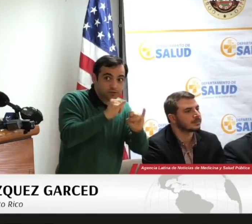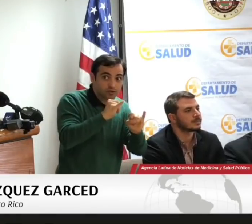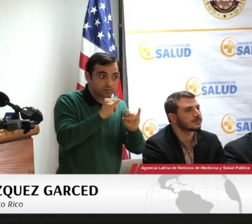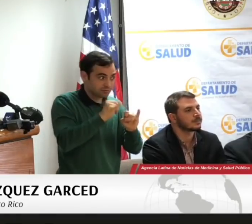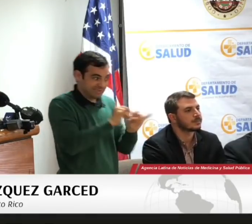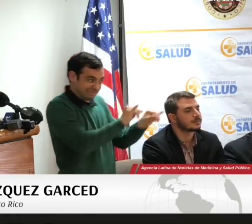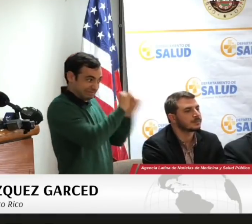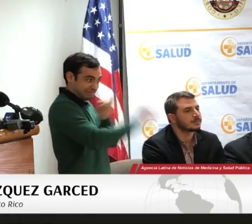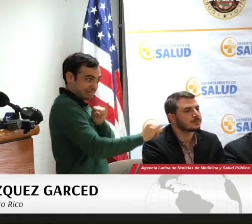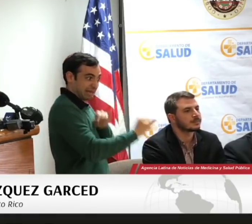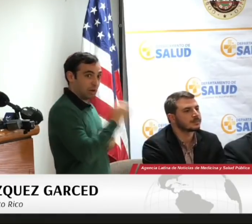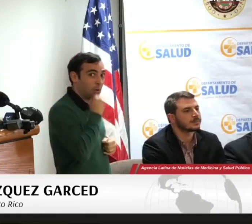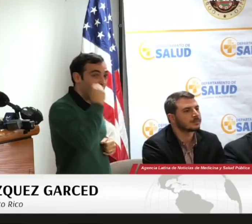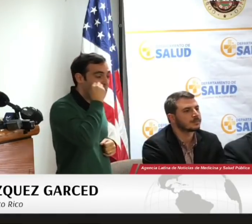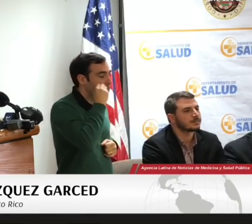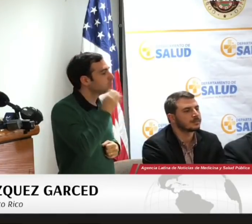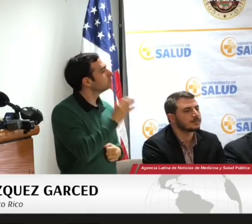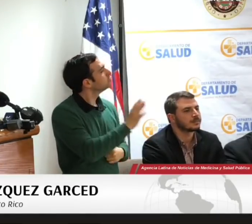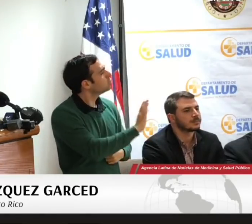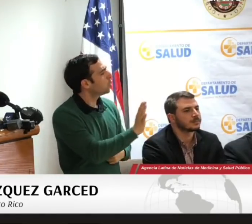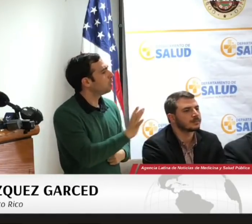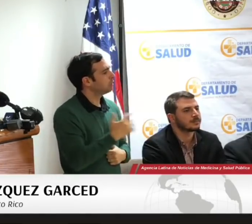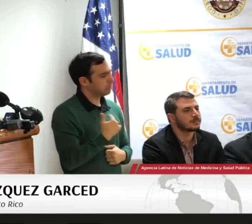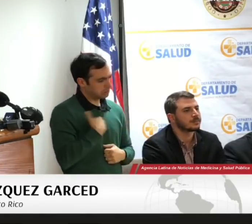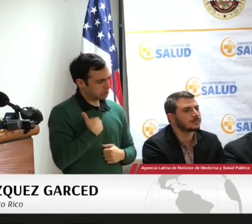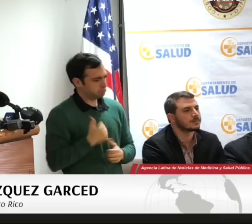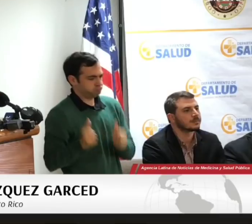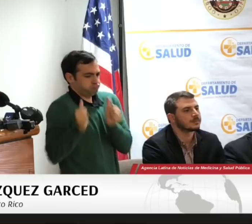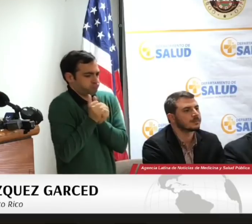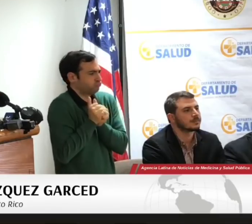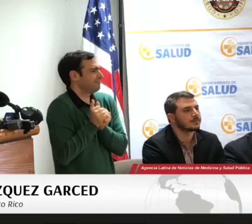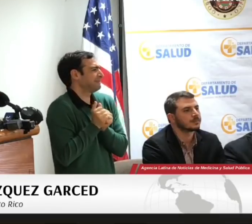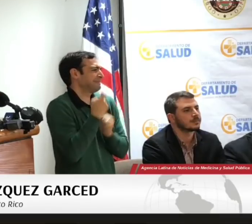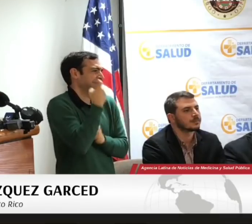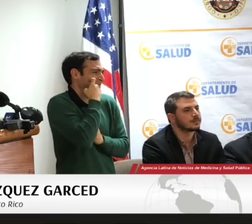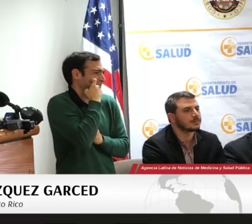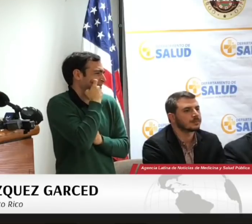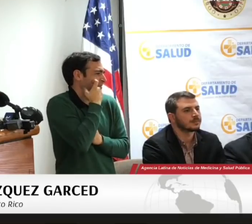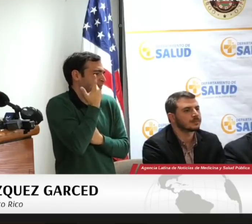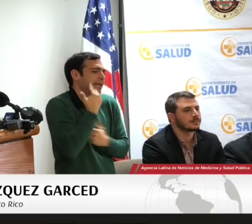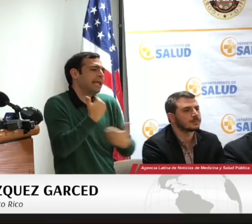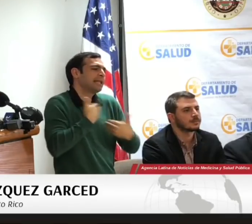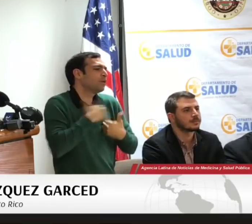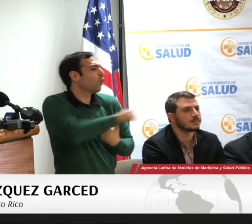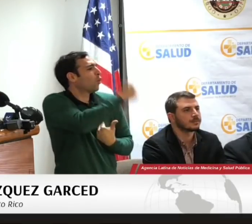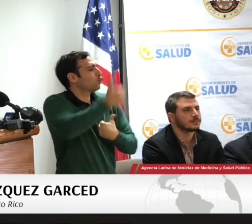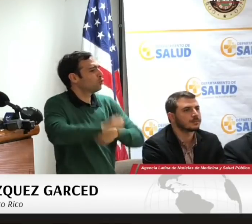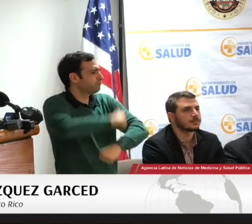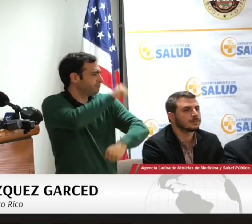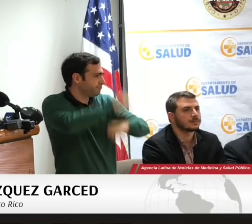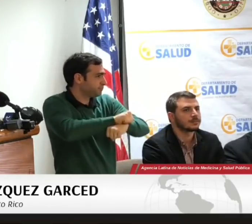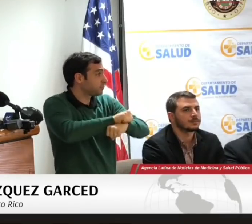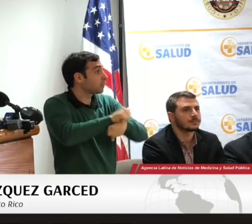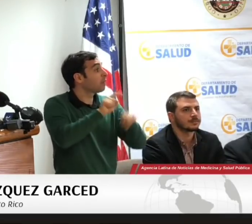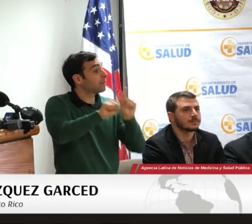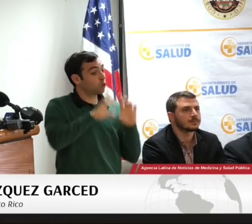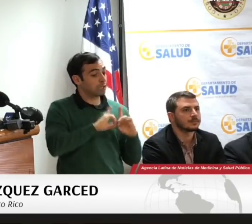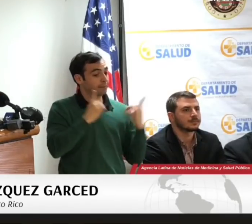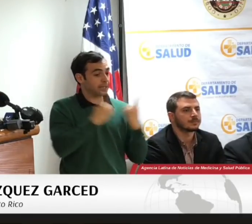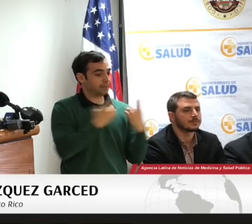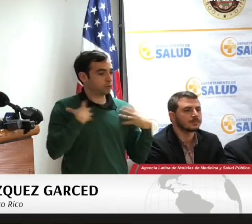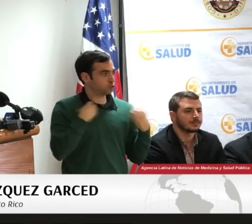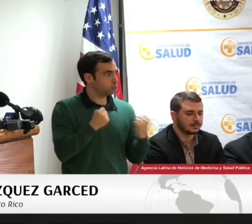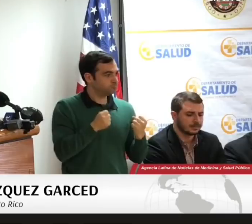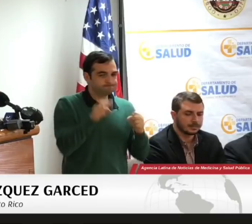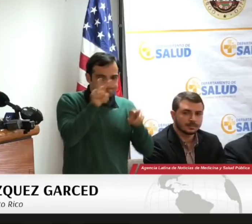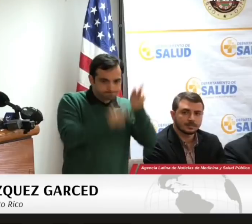cuarentena? Ella estuvo con nosotros, tenía un compromiso previo, pero ella ha estado monitoreada por el Departamento de Salud,